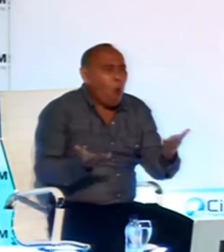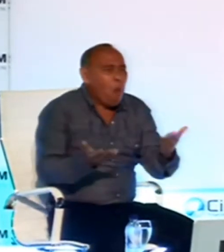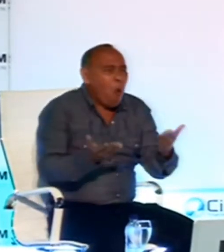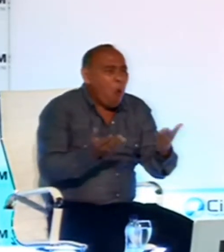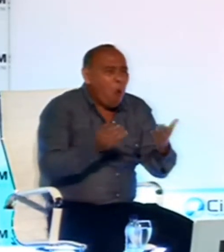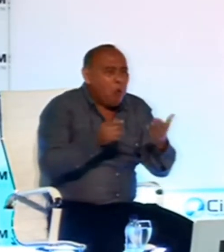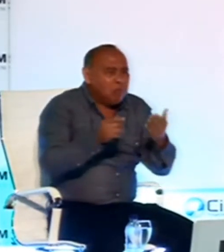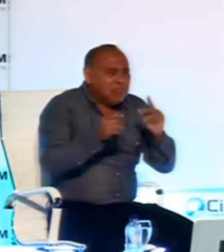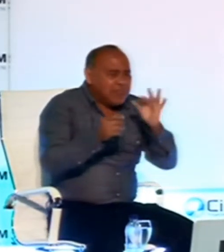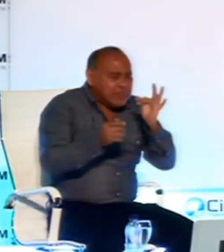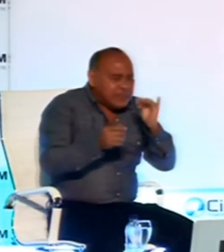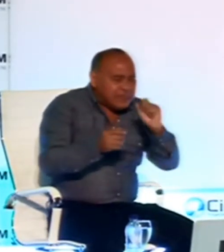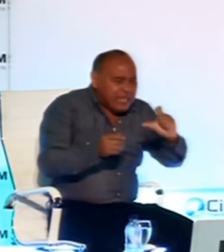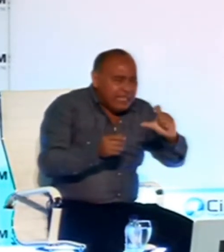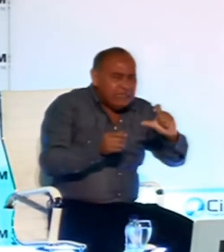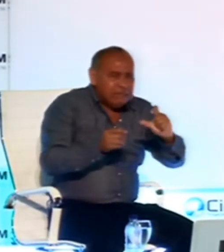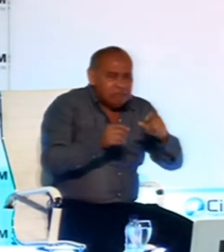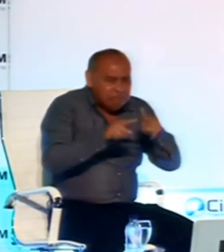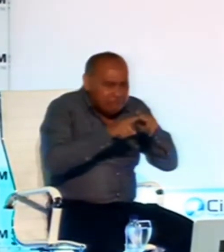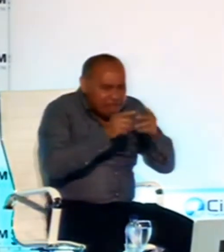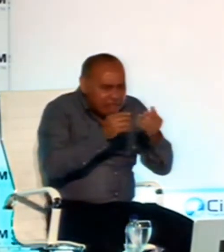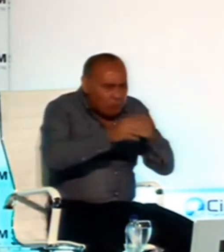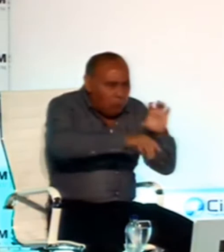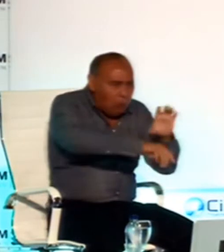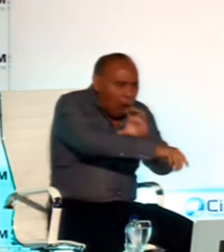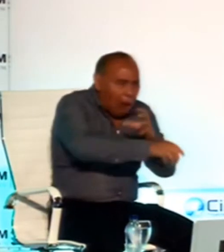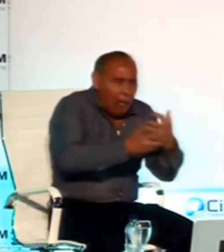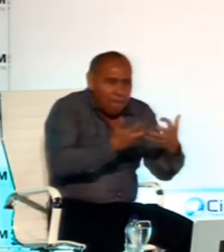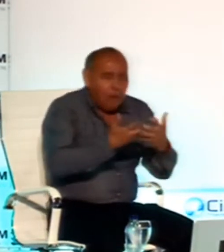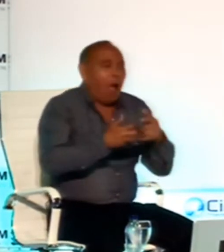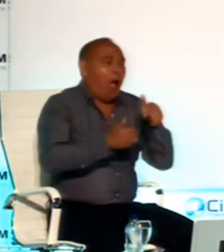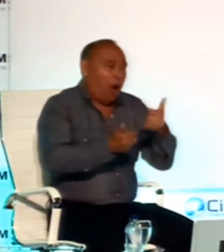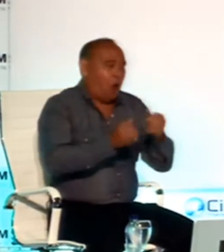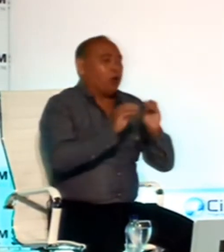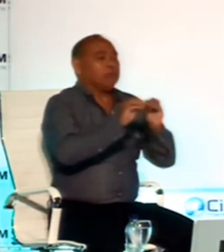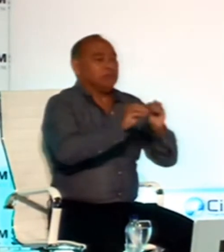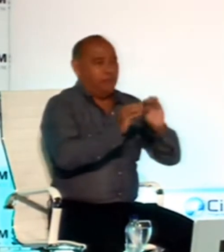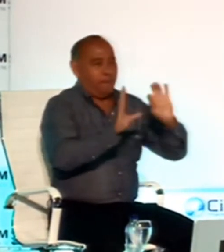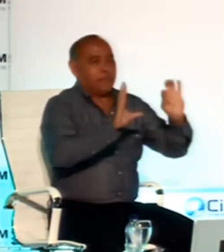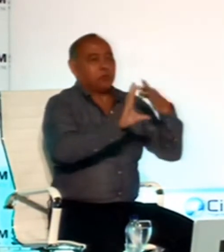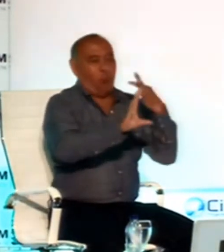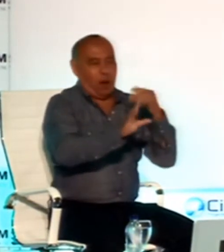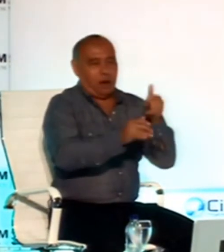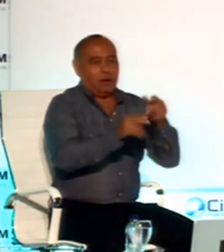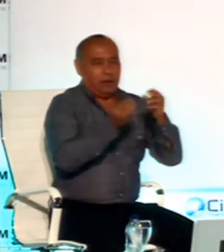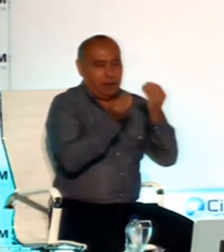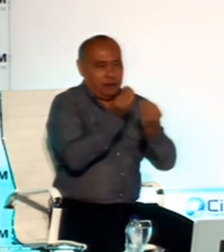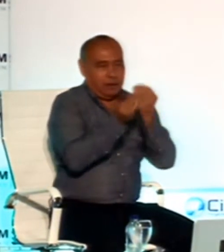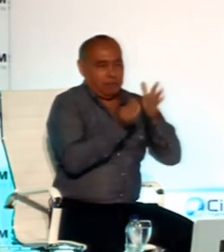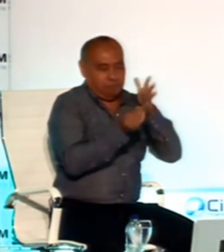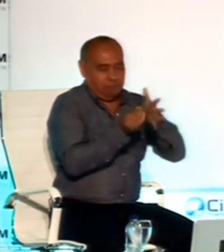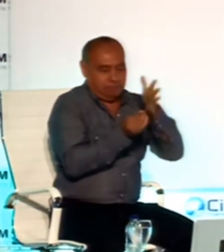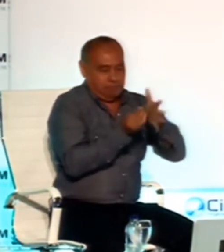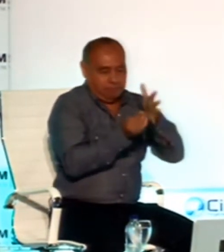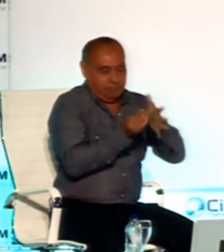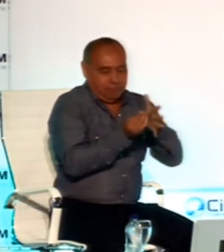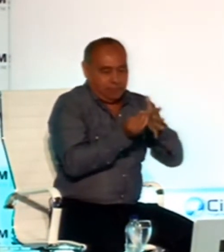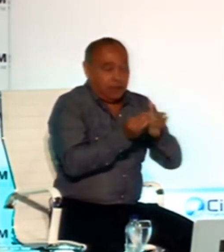que no saben manejar las nuevas tecnologías, cómo se maneja un computador, cómo pueden acceder a